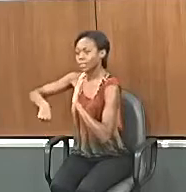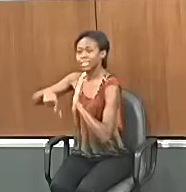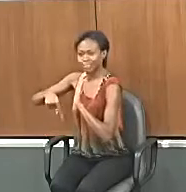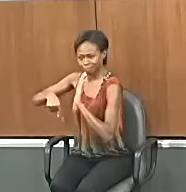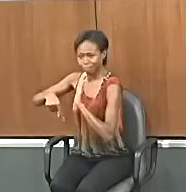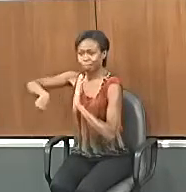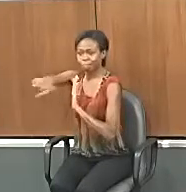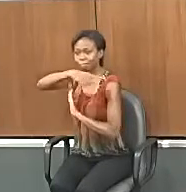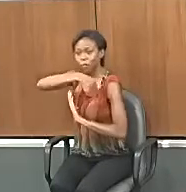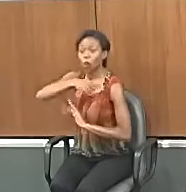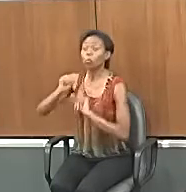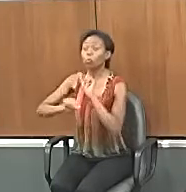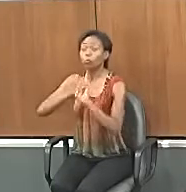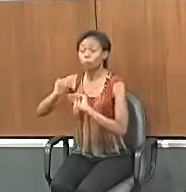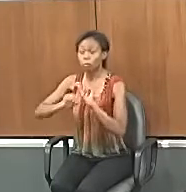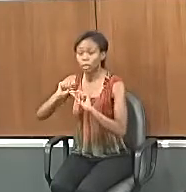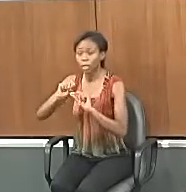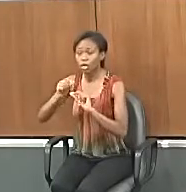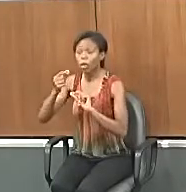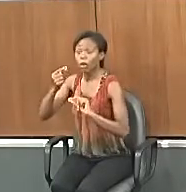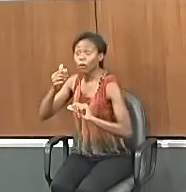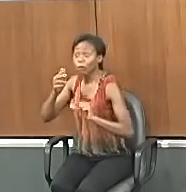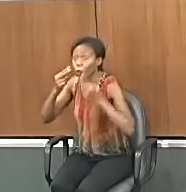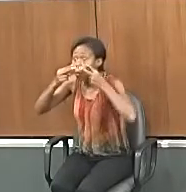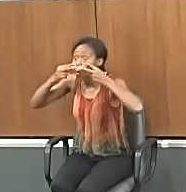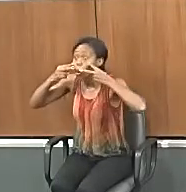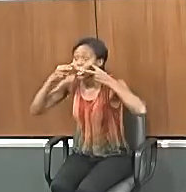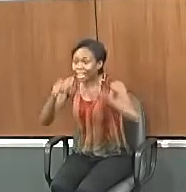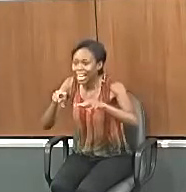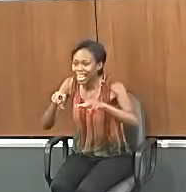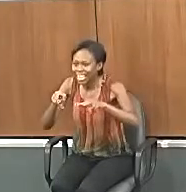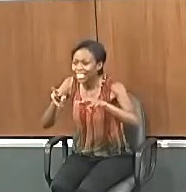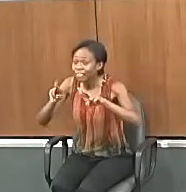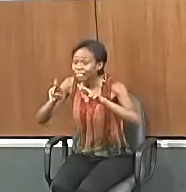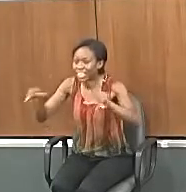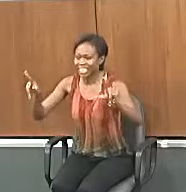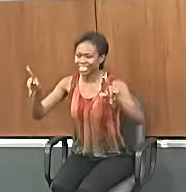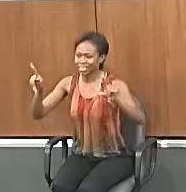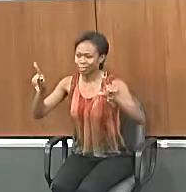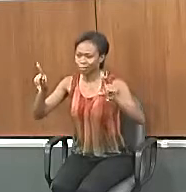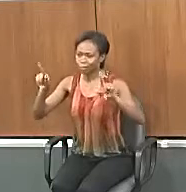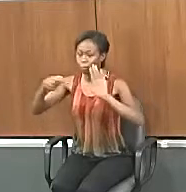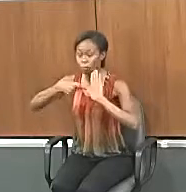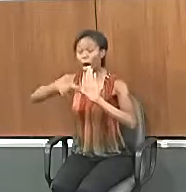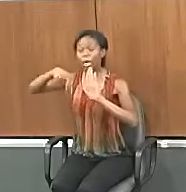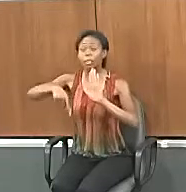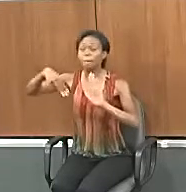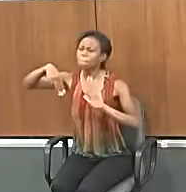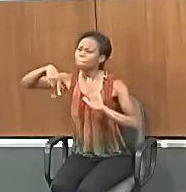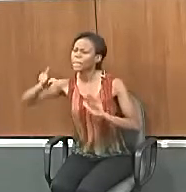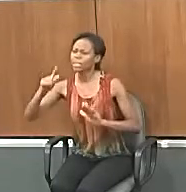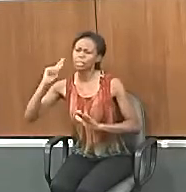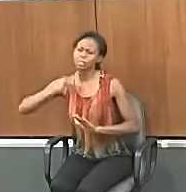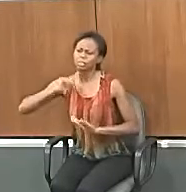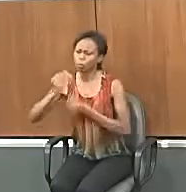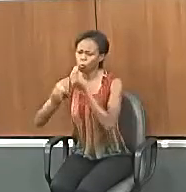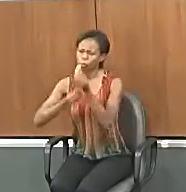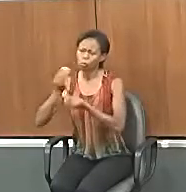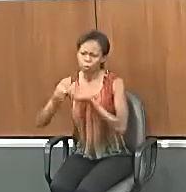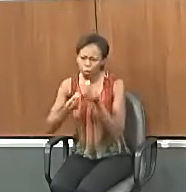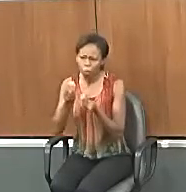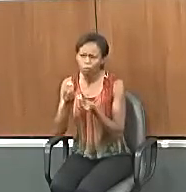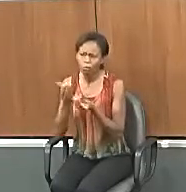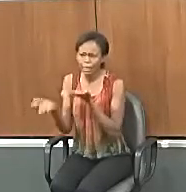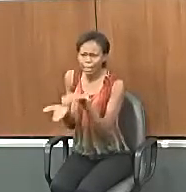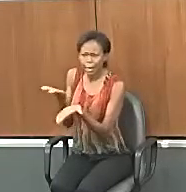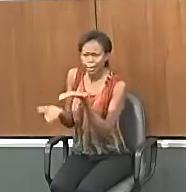condições de ter um olhar diferenciado para o que acontece aqui em minas gerais gostaria primeiramente